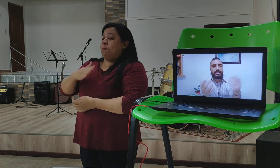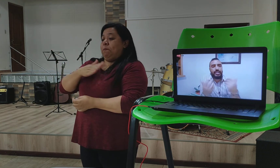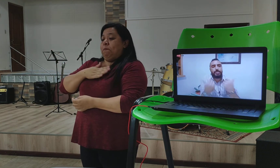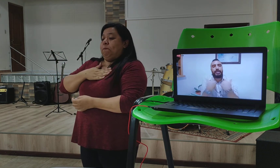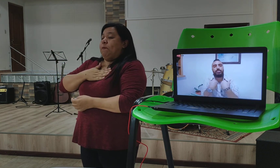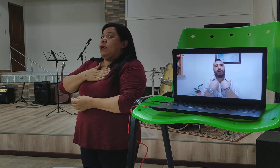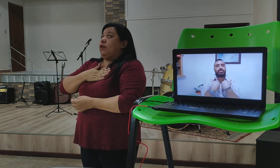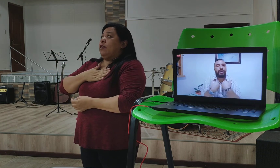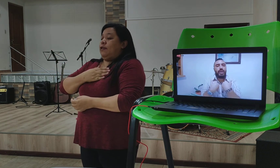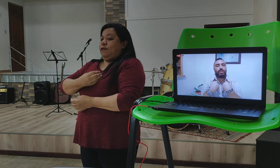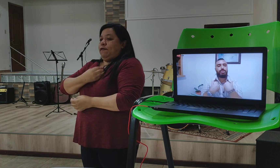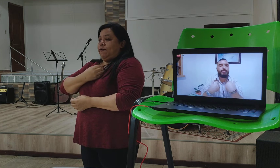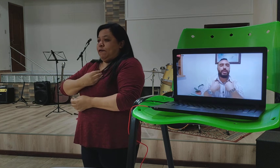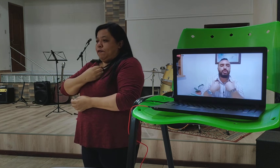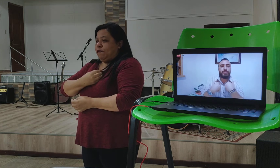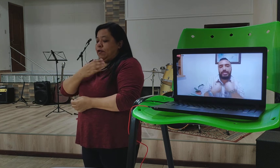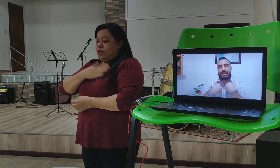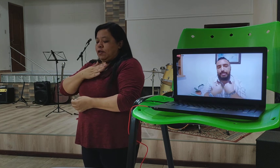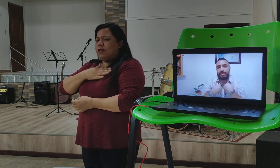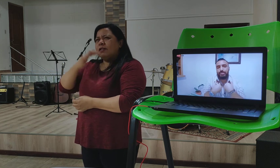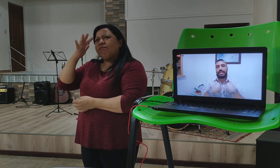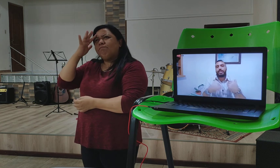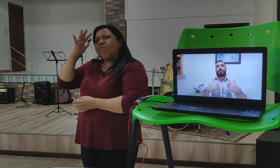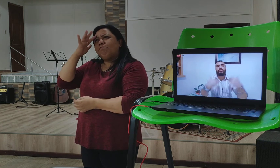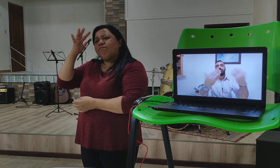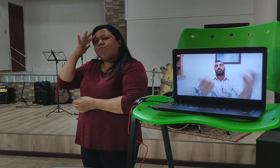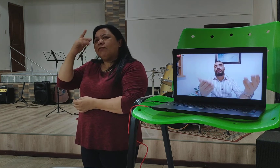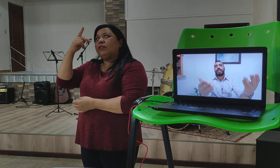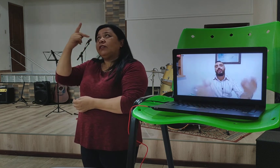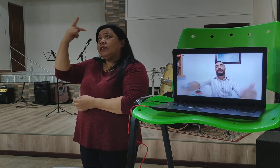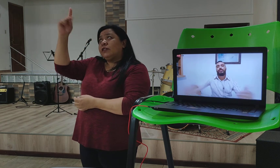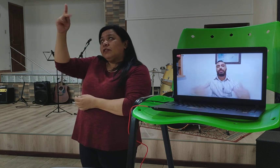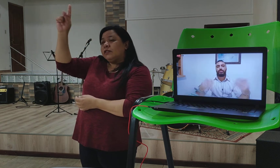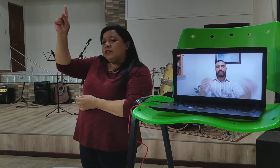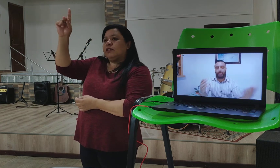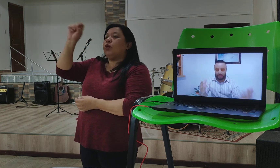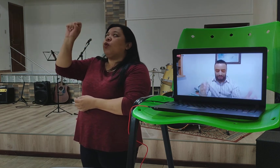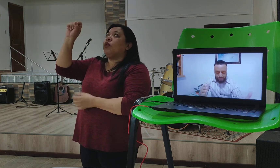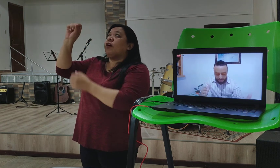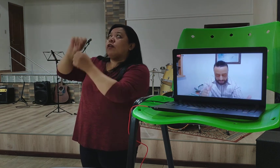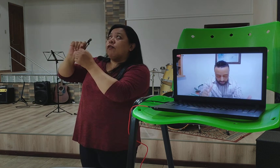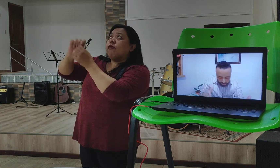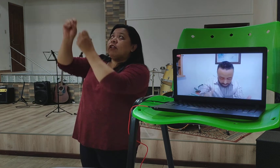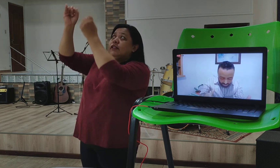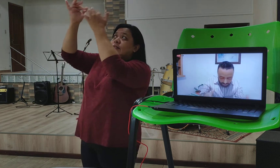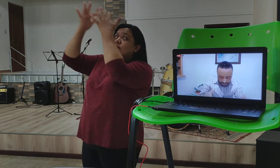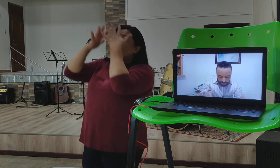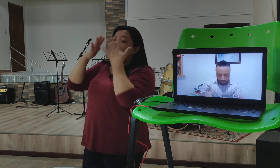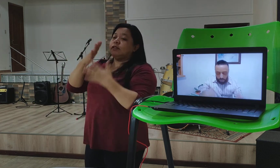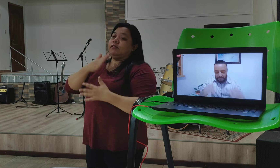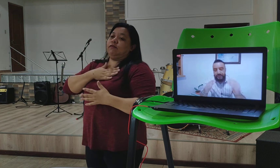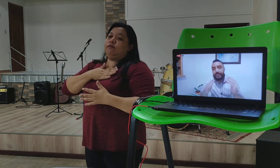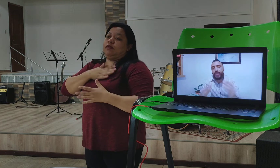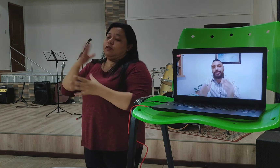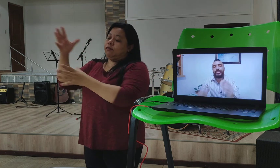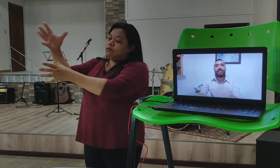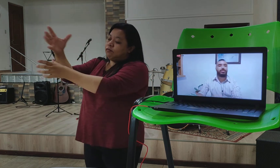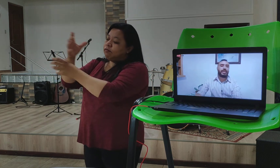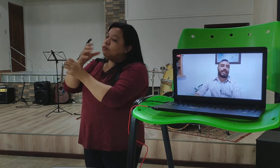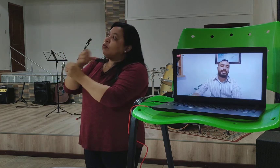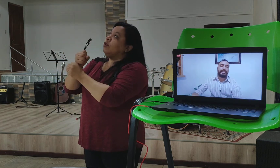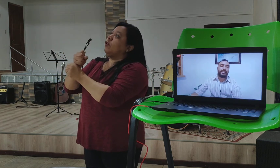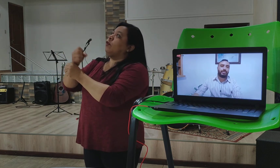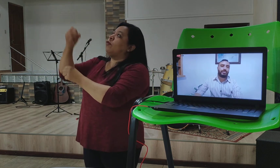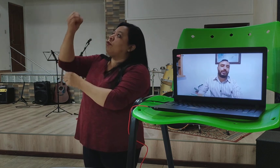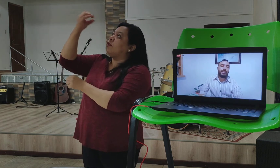no que diz respeito aos meus pensamentos a respeito do Senhor e do que o Senhor tem feito, eu confio na